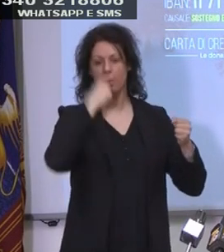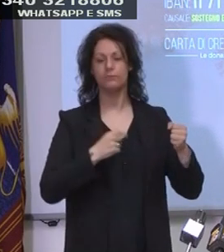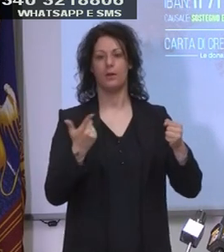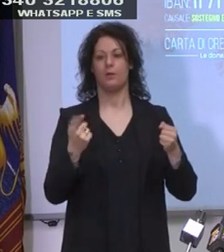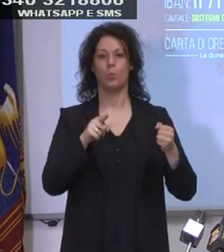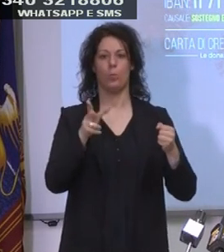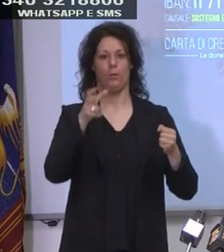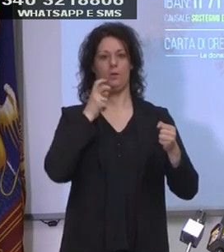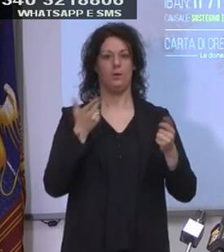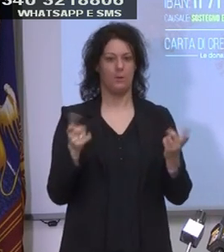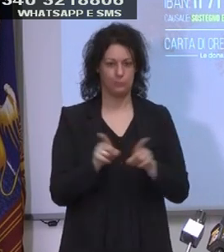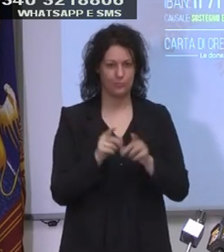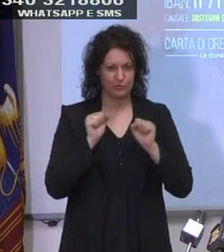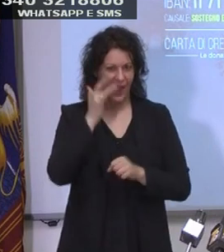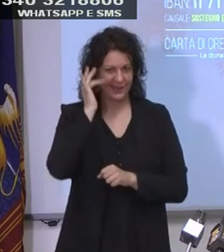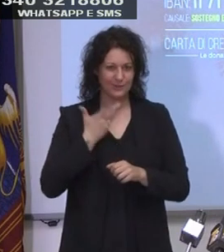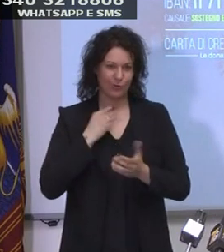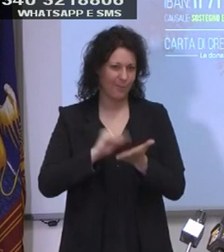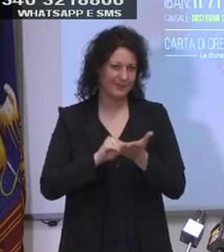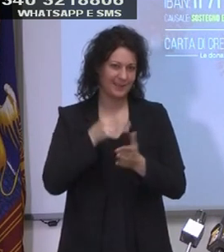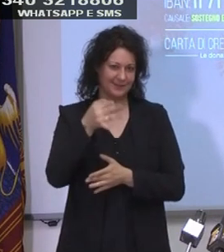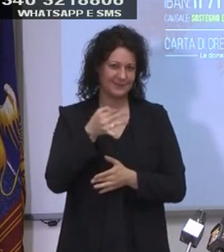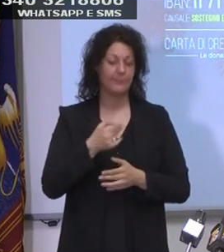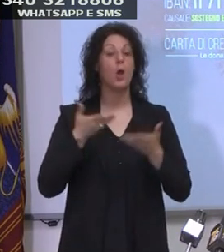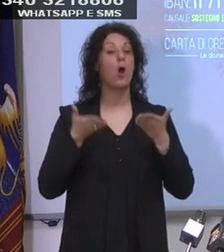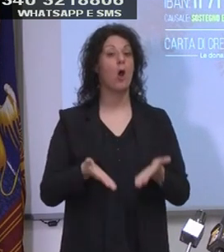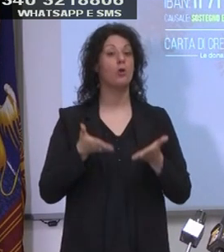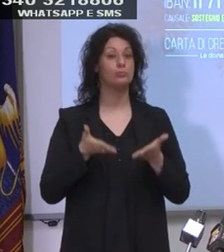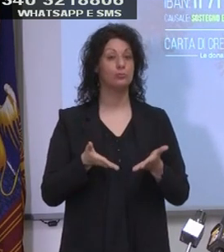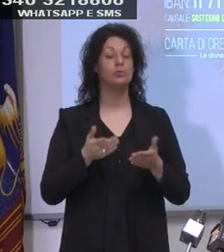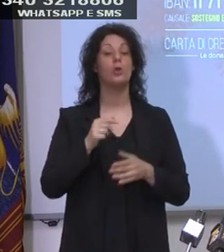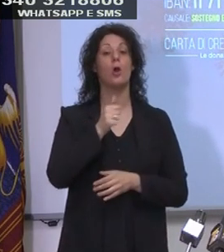abbiamo oggi un'incidenza del 3 per mille di